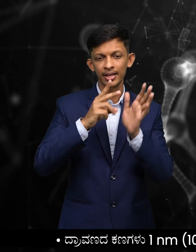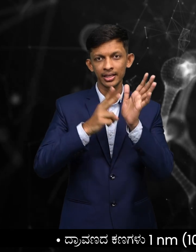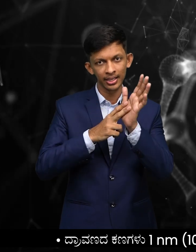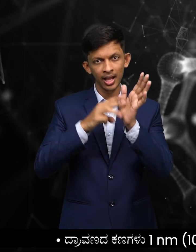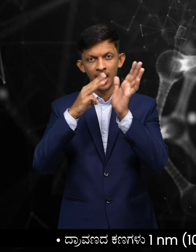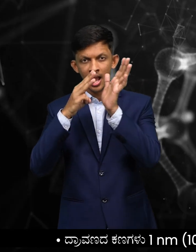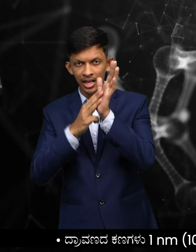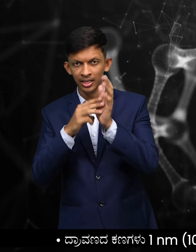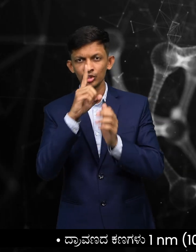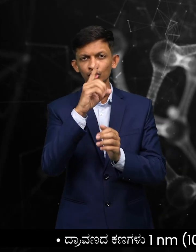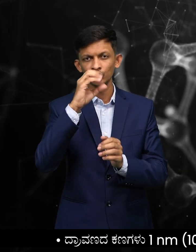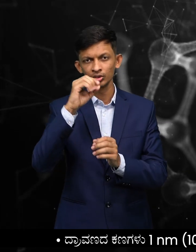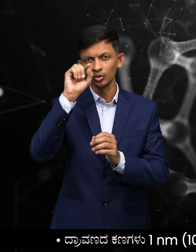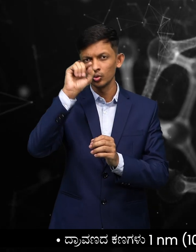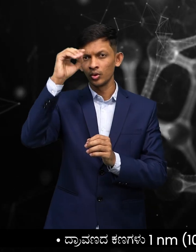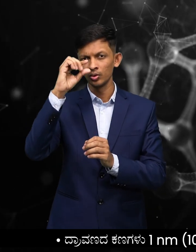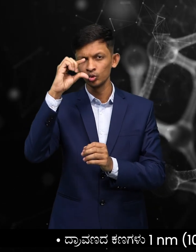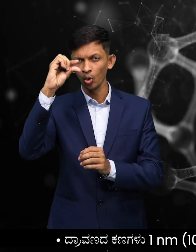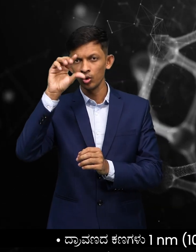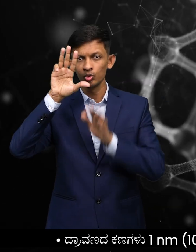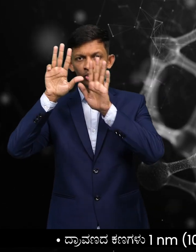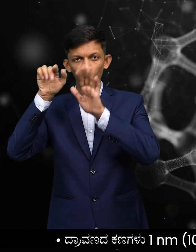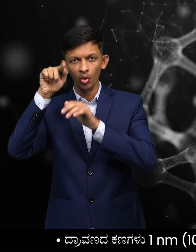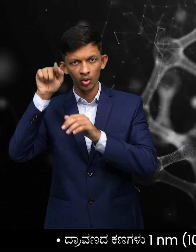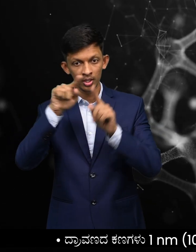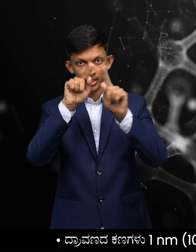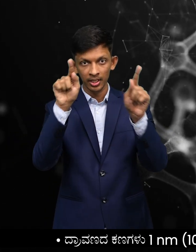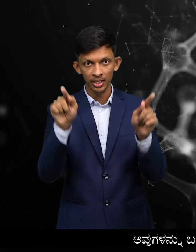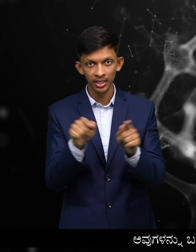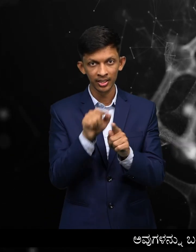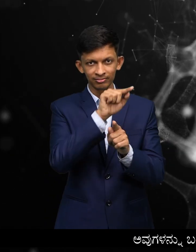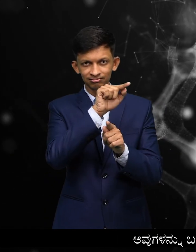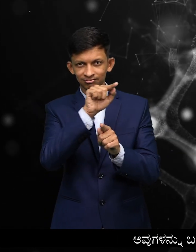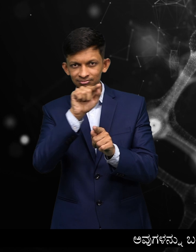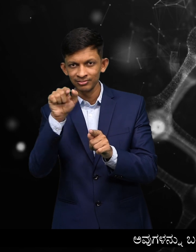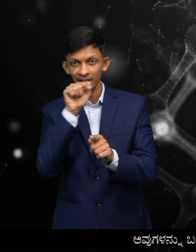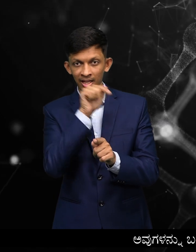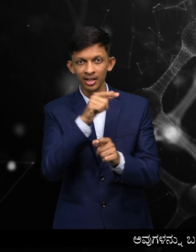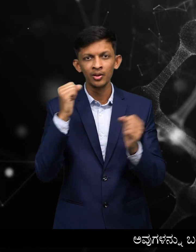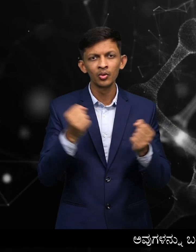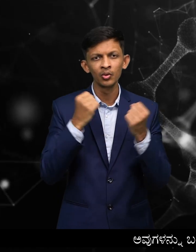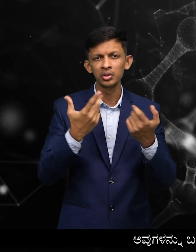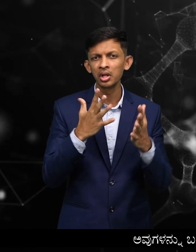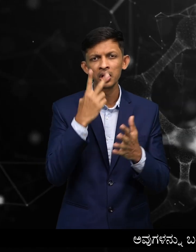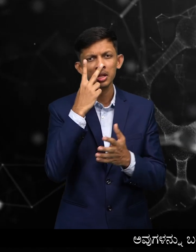ಮೀಟರ್ ವ್ಯಾಸಕ್ಕಿಂತ ಚಿಕ್ಕದಾಗಿದೆ. ಆದ್ದರಿಂದ ಅವುಗಳನ್ನು ಬರಿಗಣ್ಣಿನಿಂದ